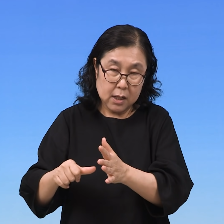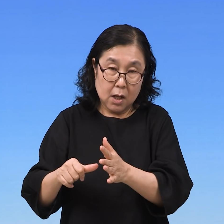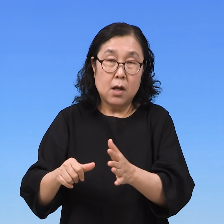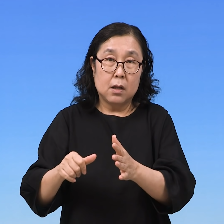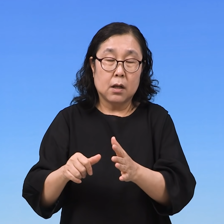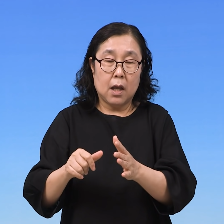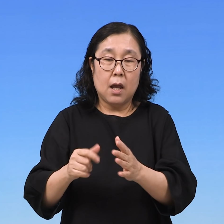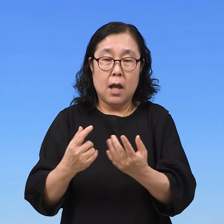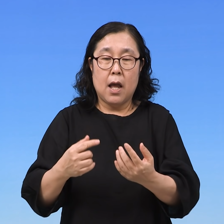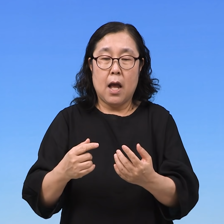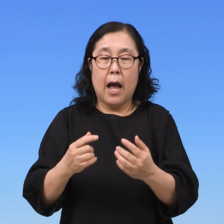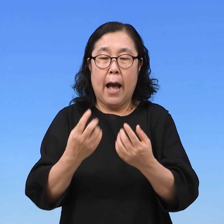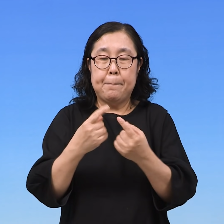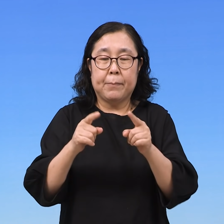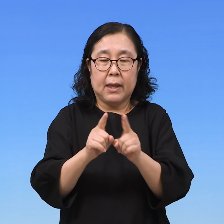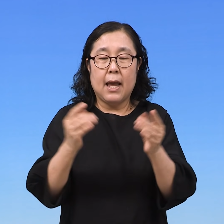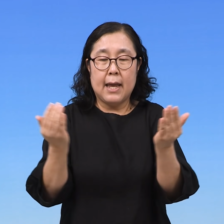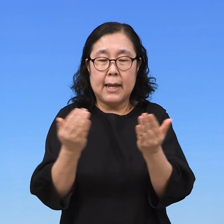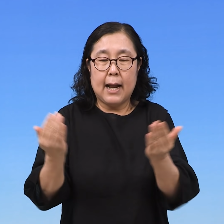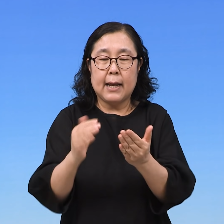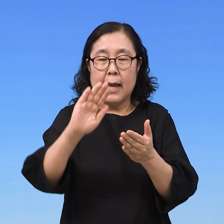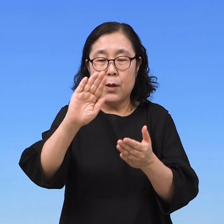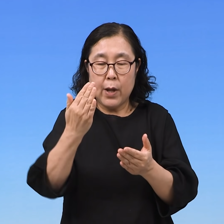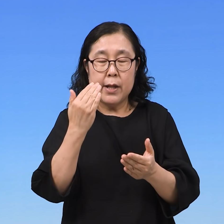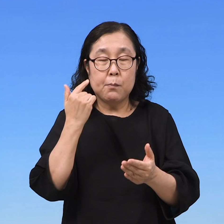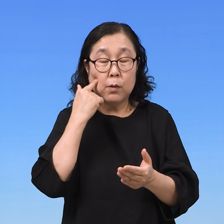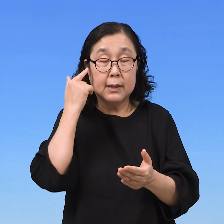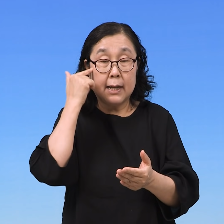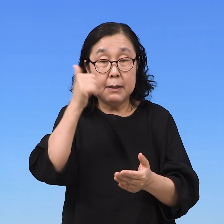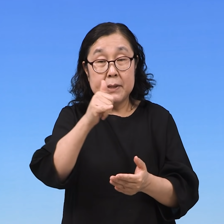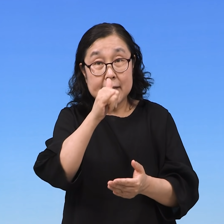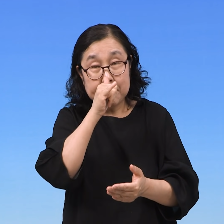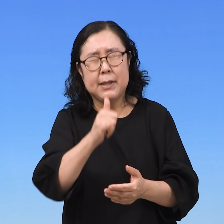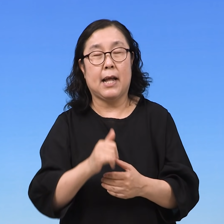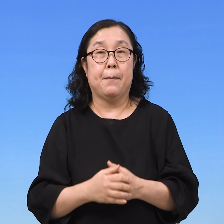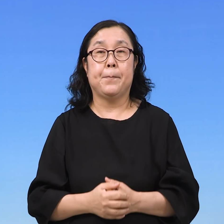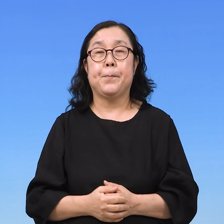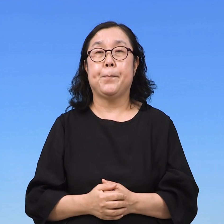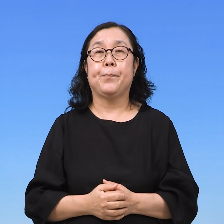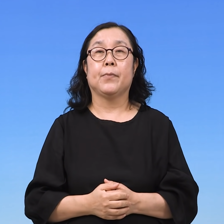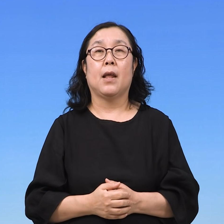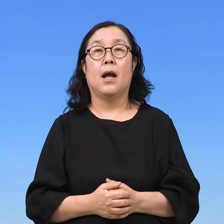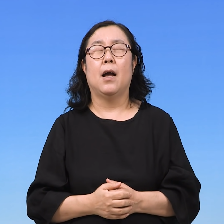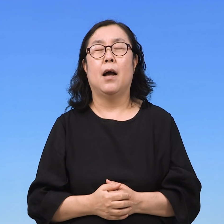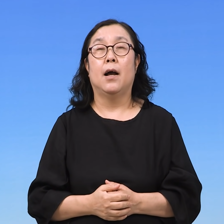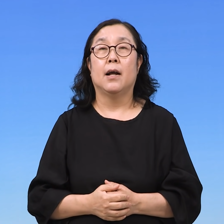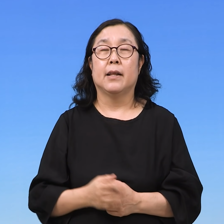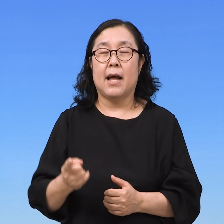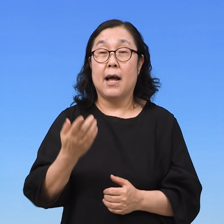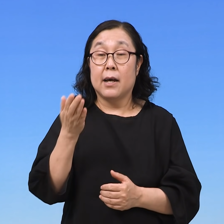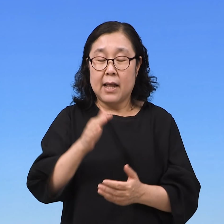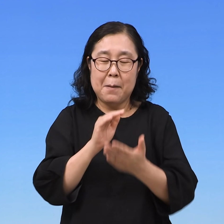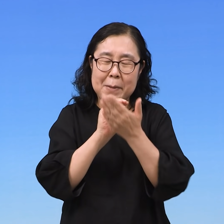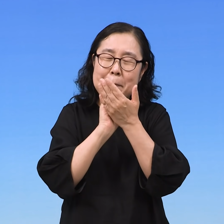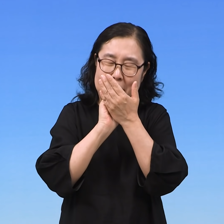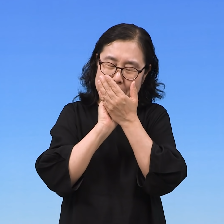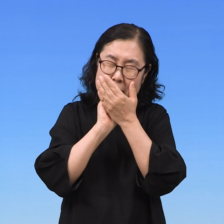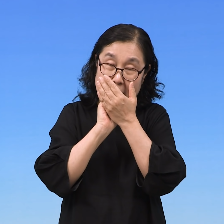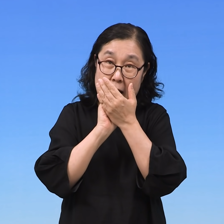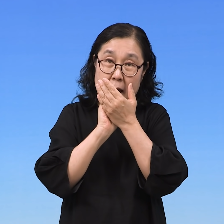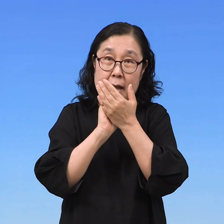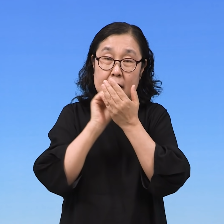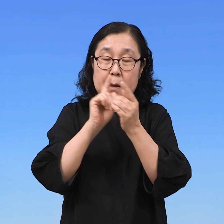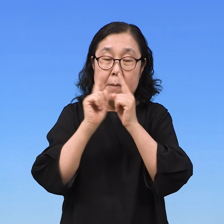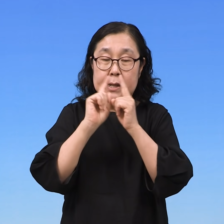이제 합류하게 된 교육자가 있습니다. 누군지 궁금하시죠? 절대 안 밝히죠.